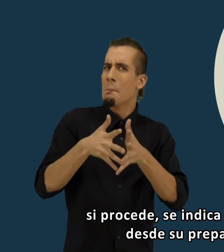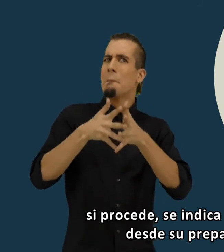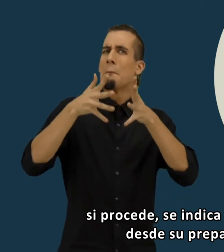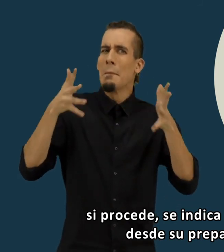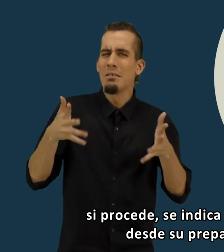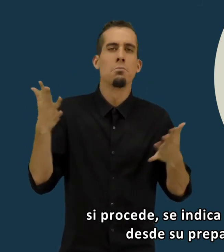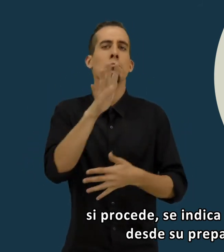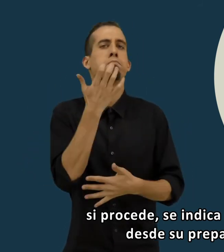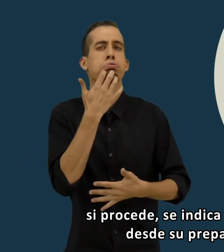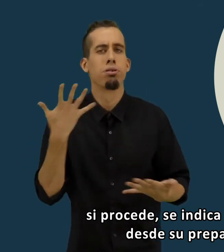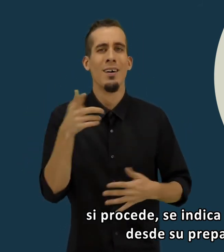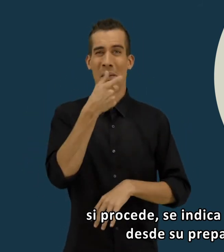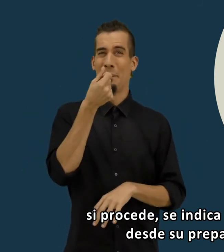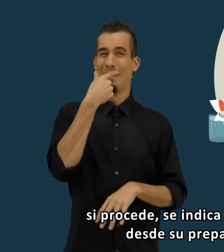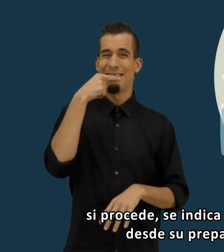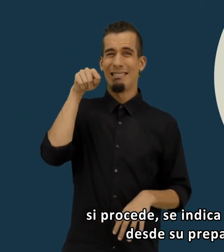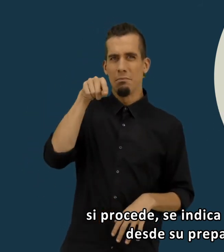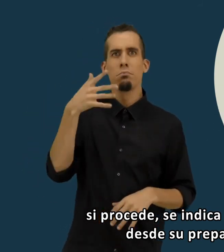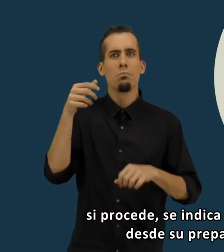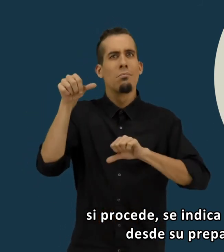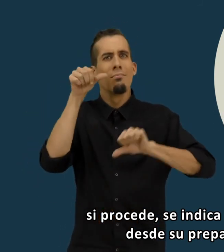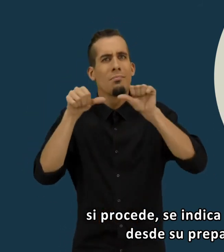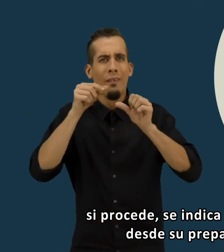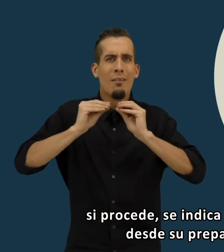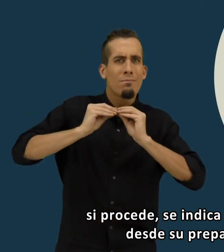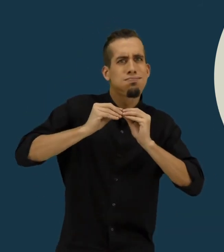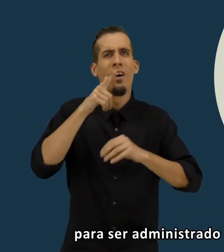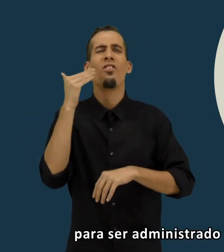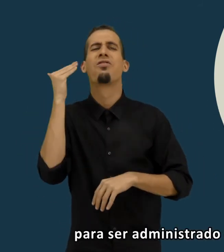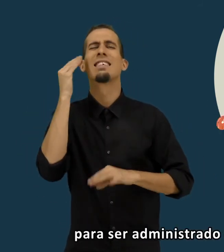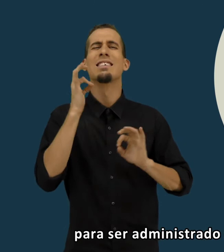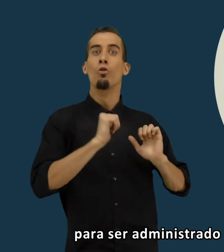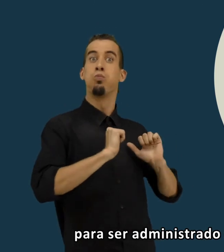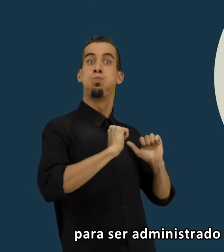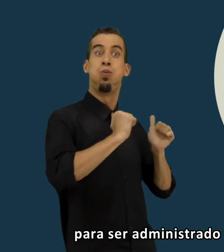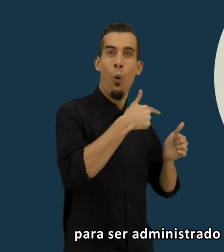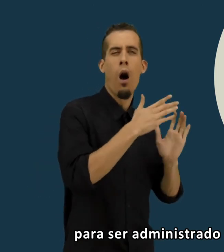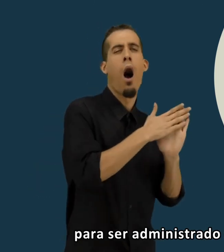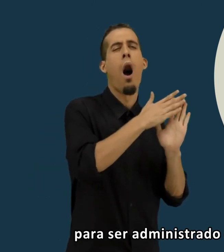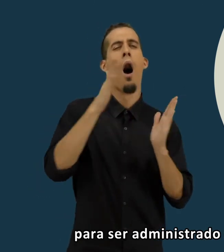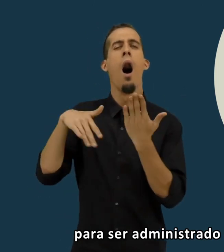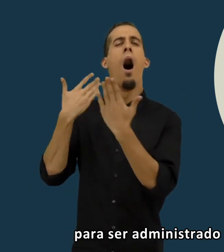Y, si procede, se indica la caducidad desde su preparación para ser administrado